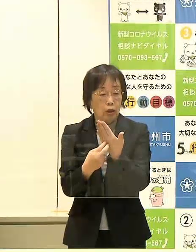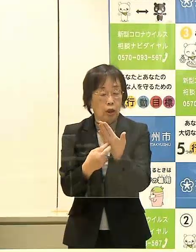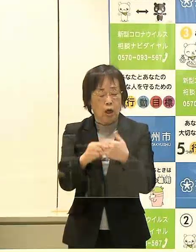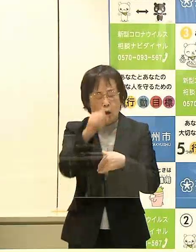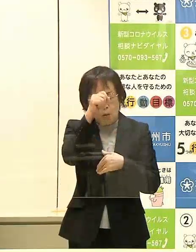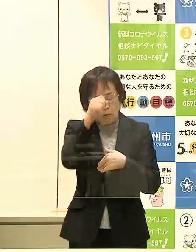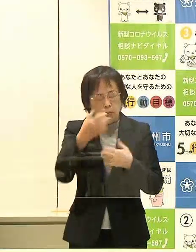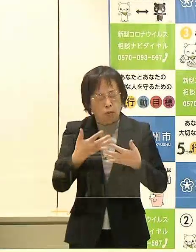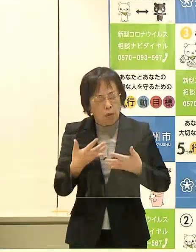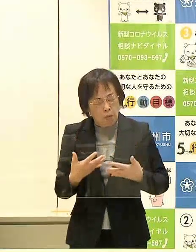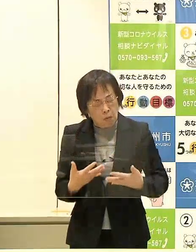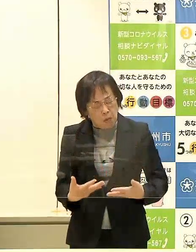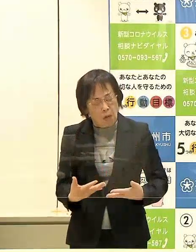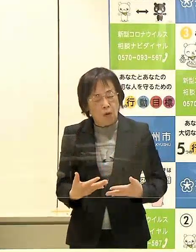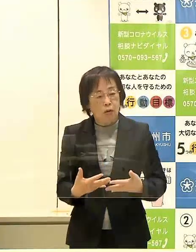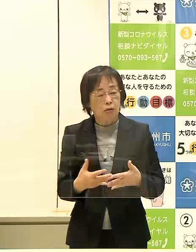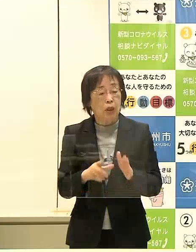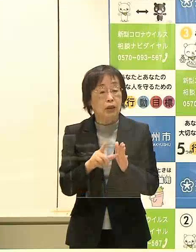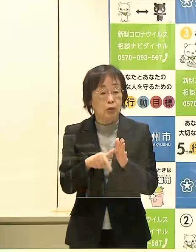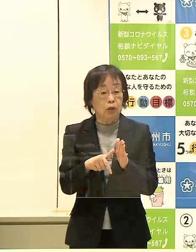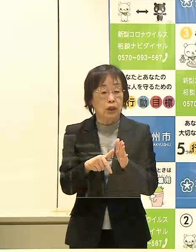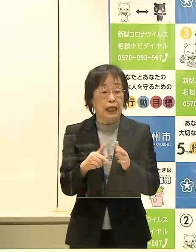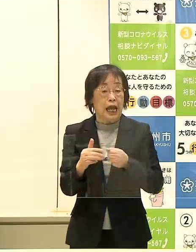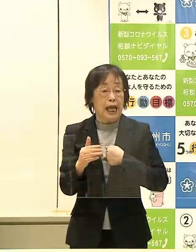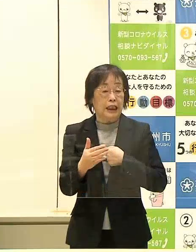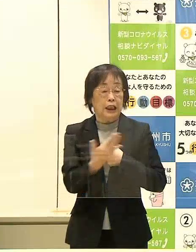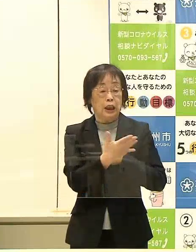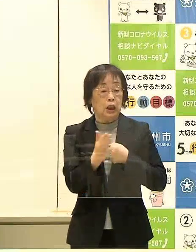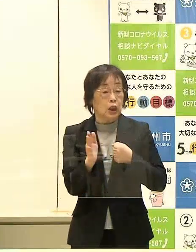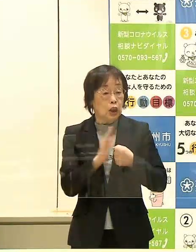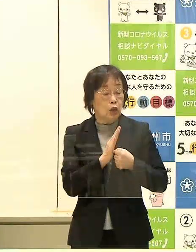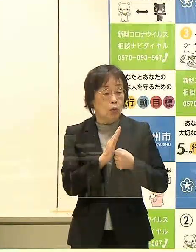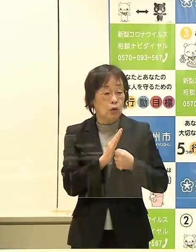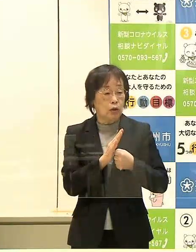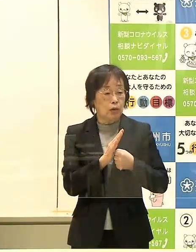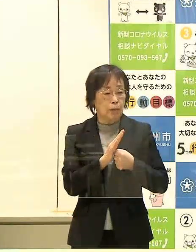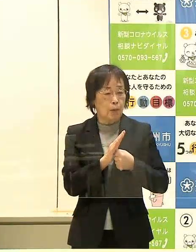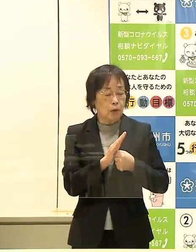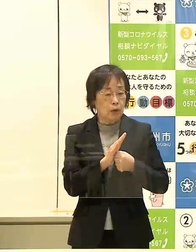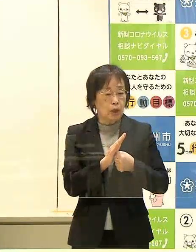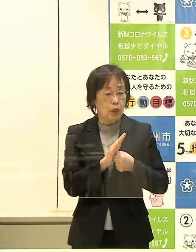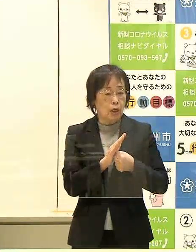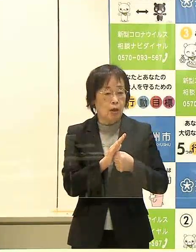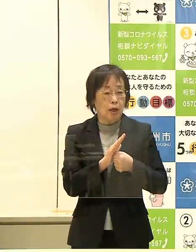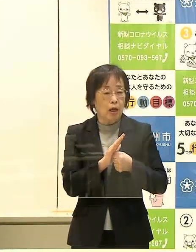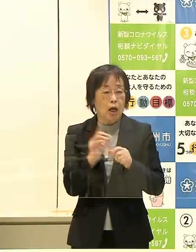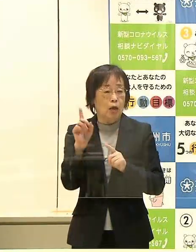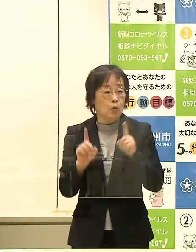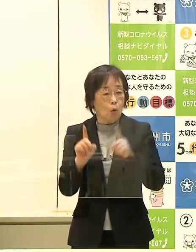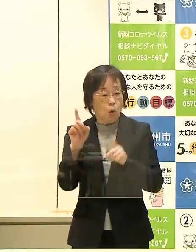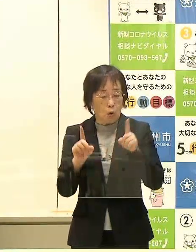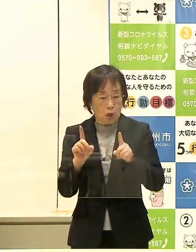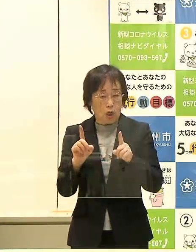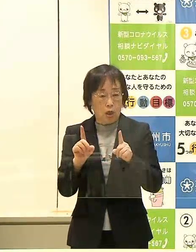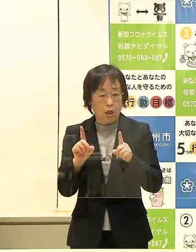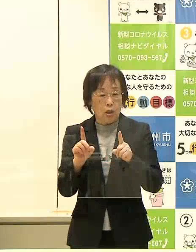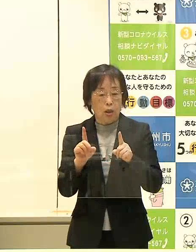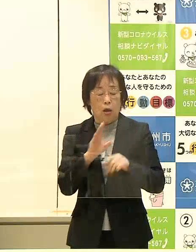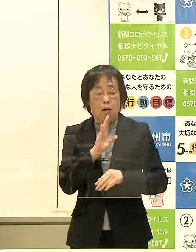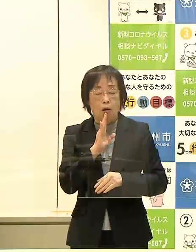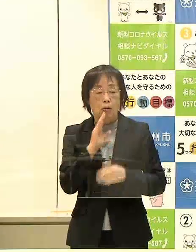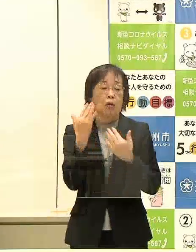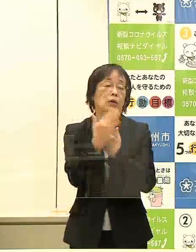にですね命をつくってもらえるかどうかというのがギリギリのと重要な場面になり